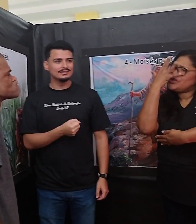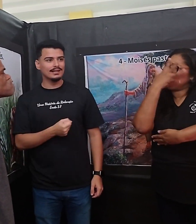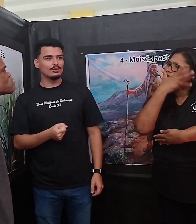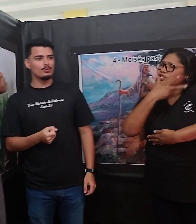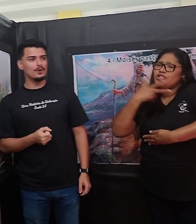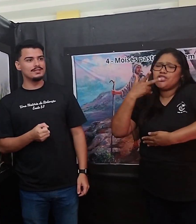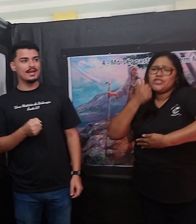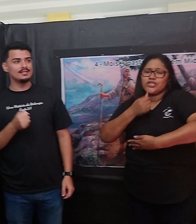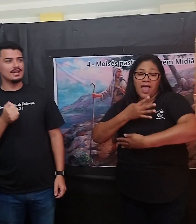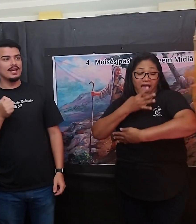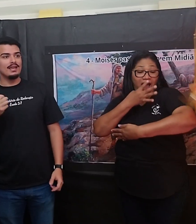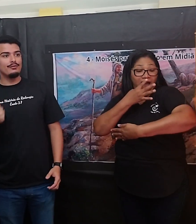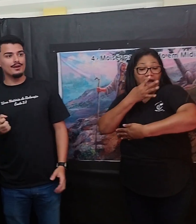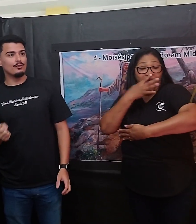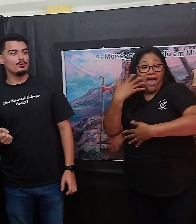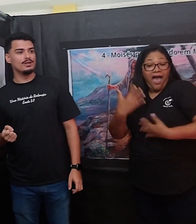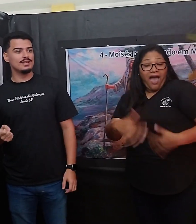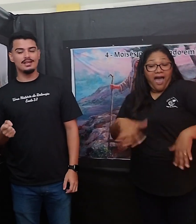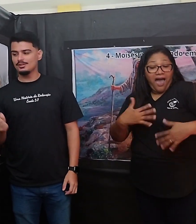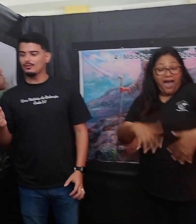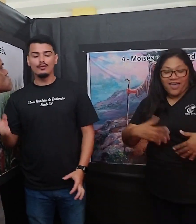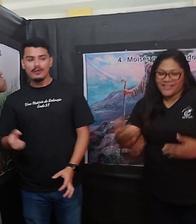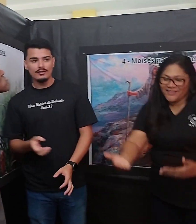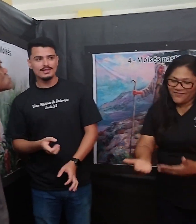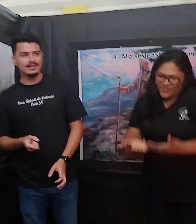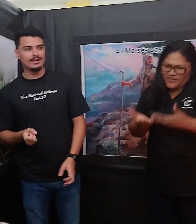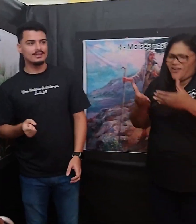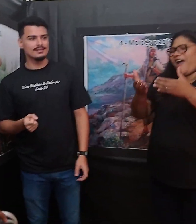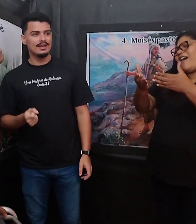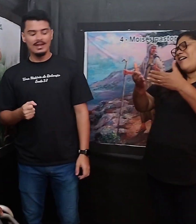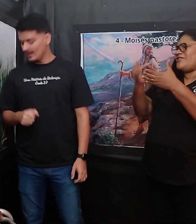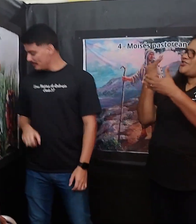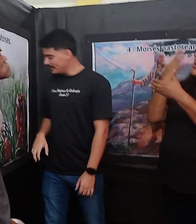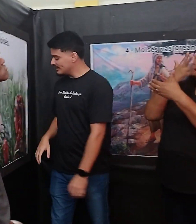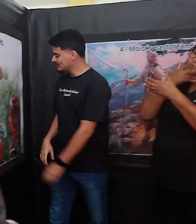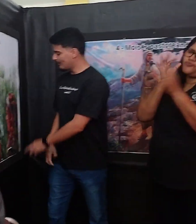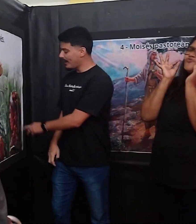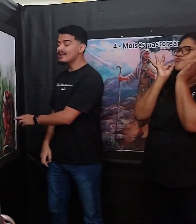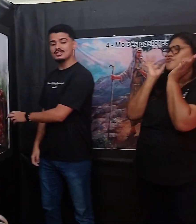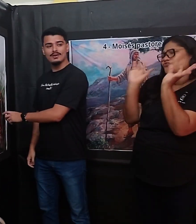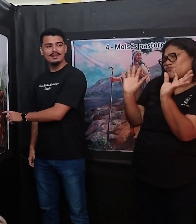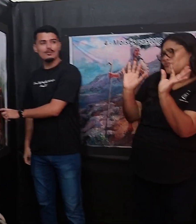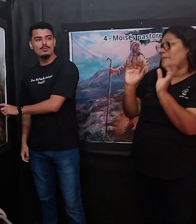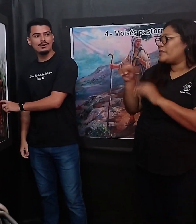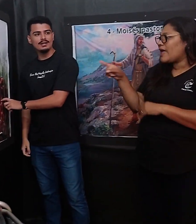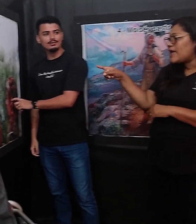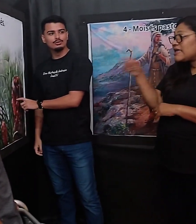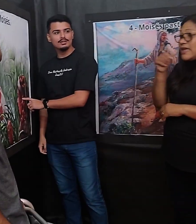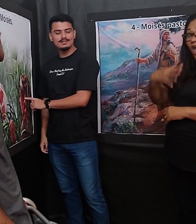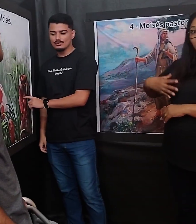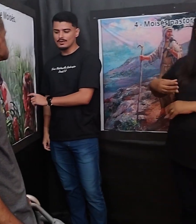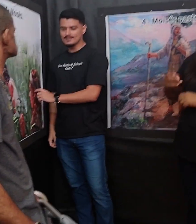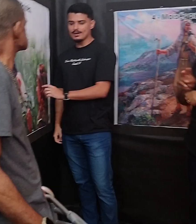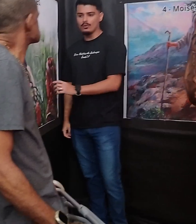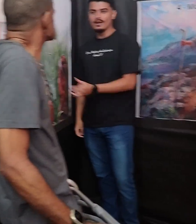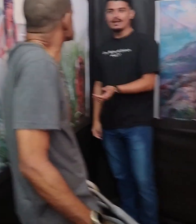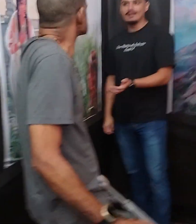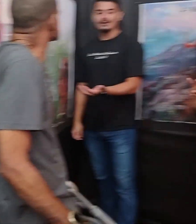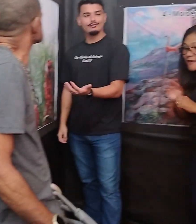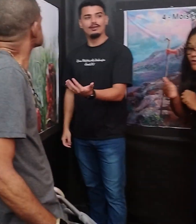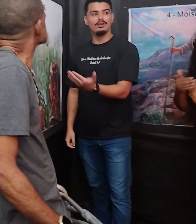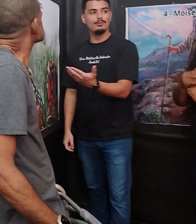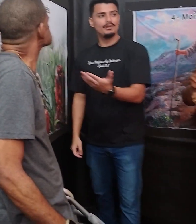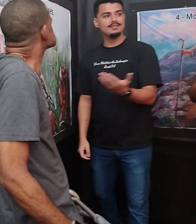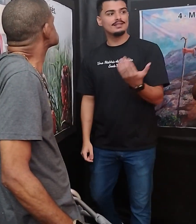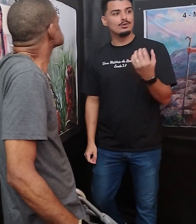fica encantada com Moisés e fica com Moisés. Então vou ficar com essa criança. E Miriam está pertinho ali acompanhando toda a situação.